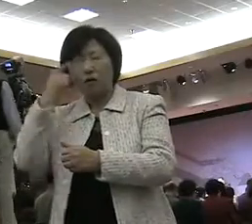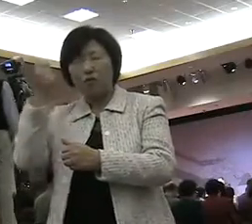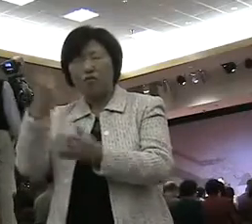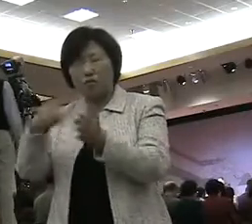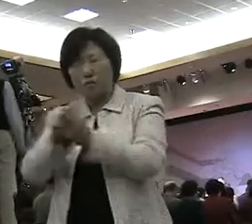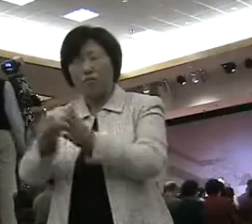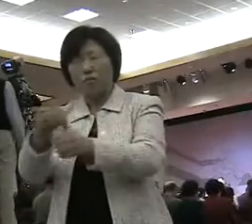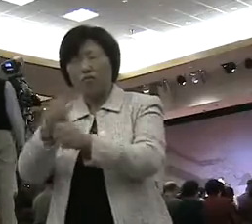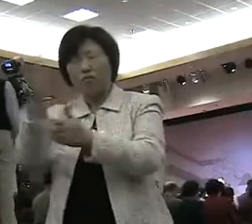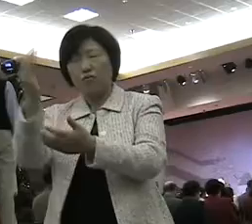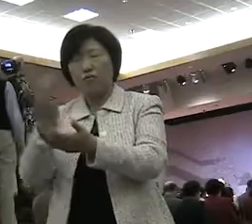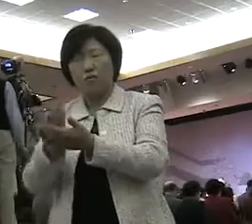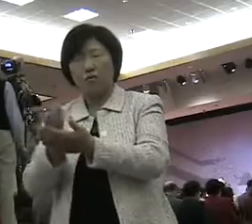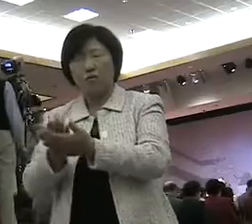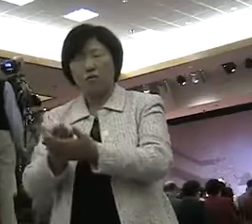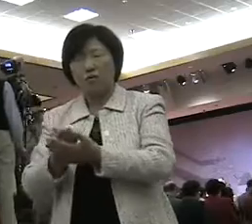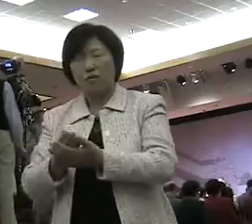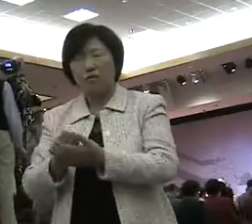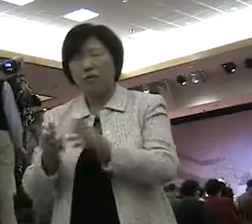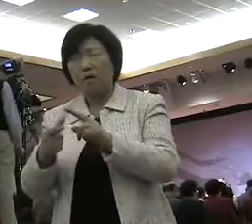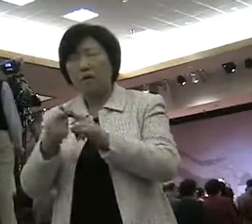오늘